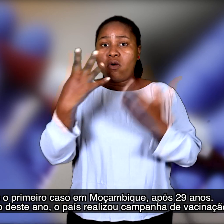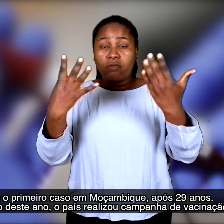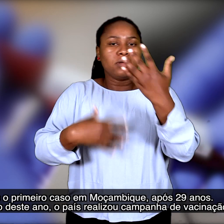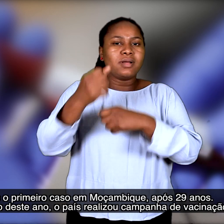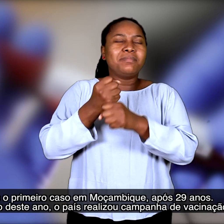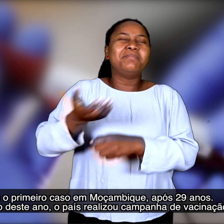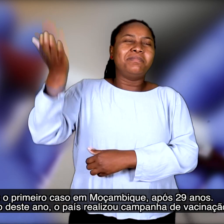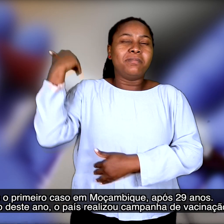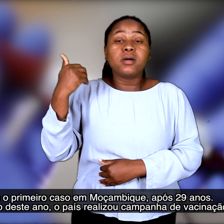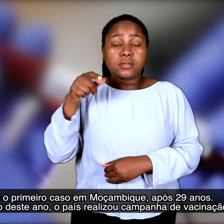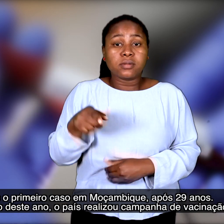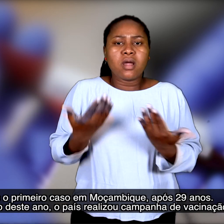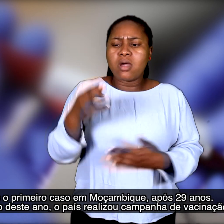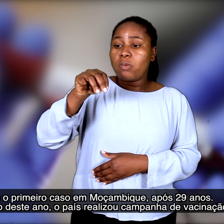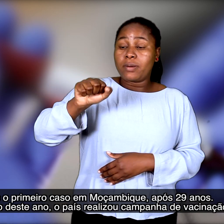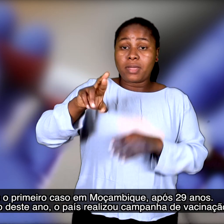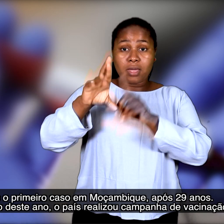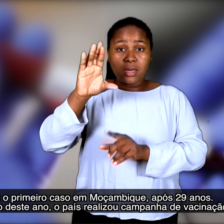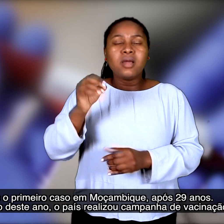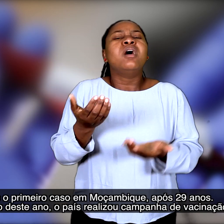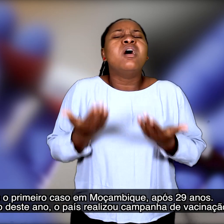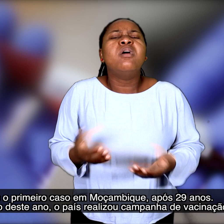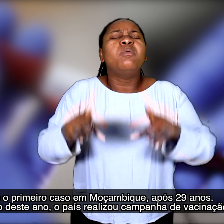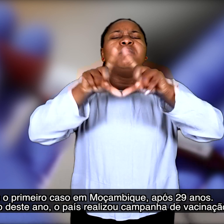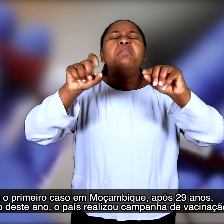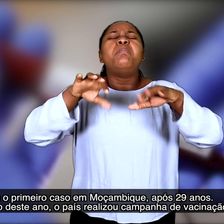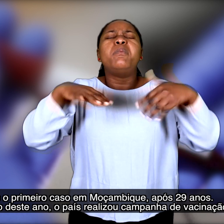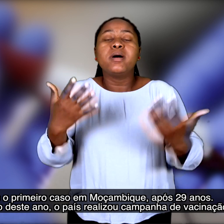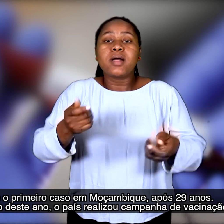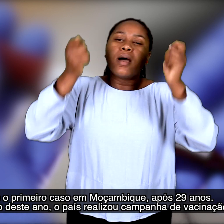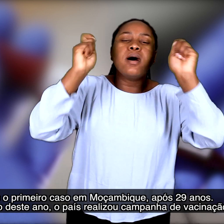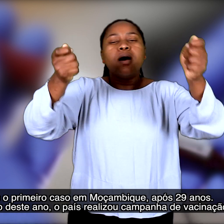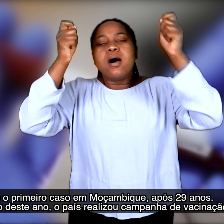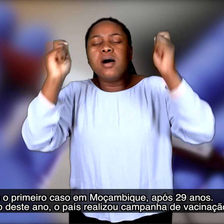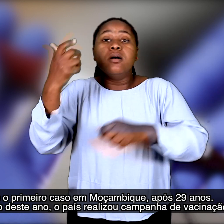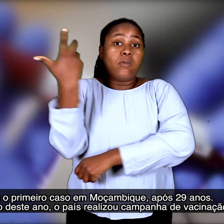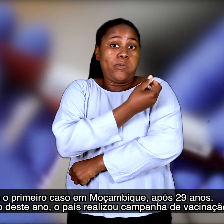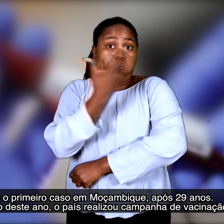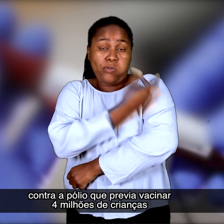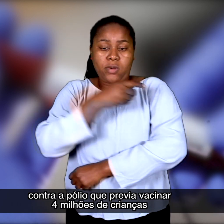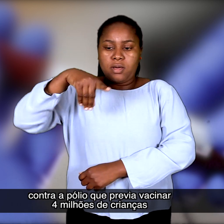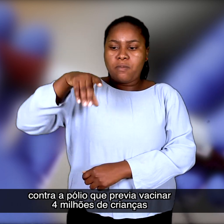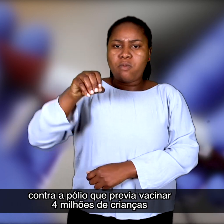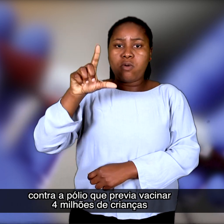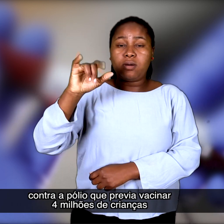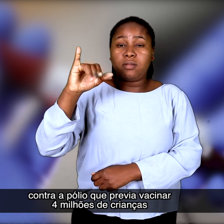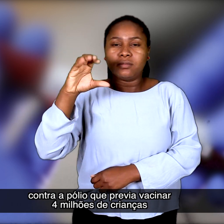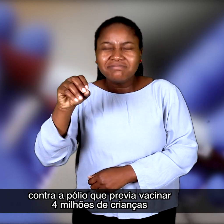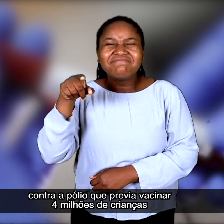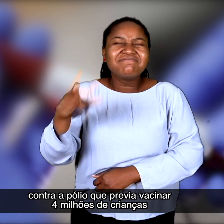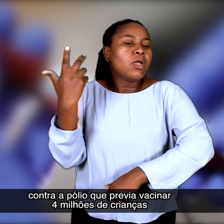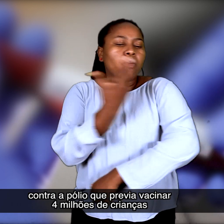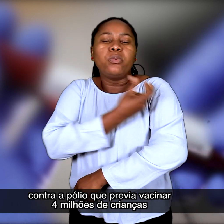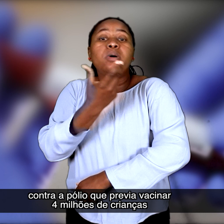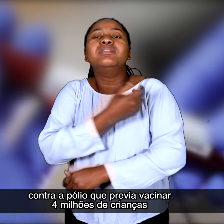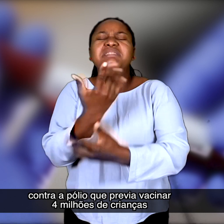é o primeiro caso em Moçambique após 29 anos. Em março deste ano, o país realizou a campanha de vacinação que previa vacinar